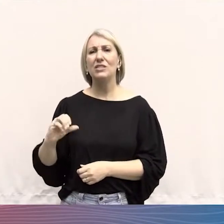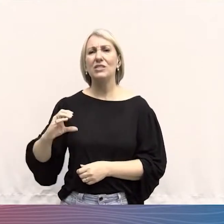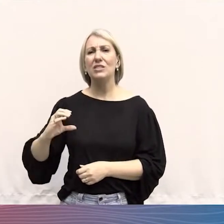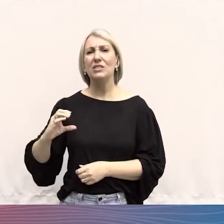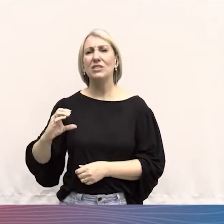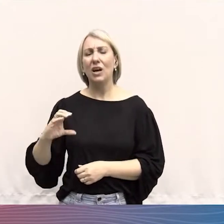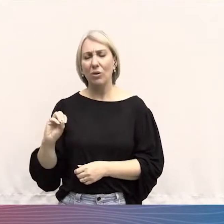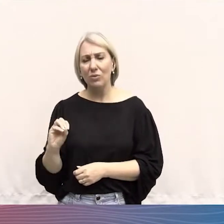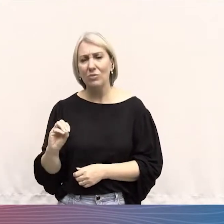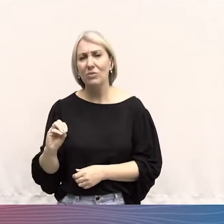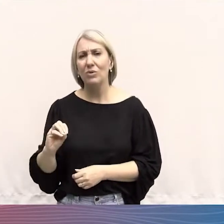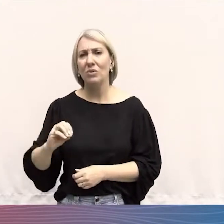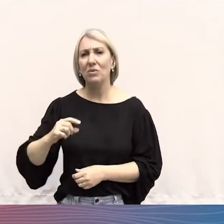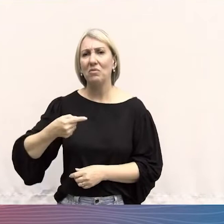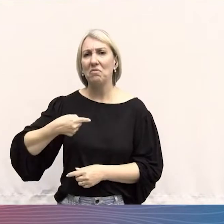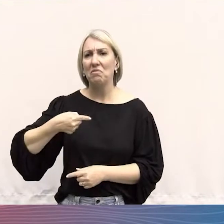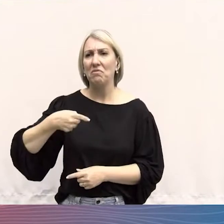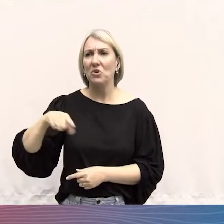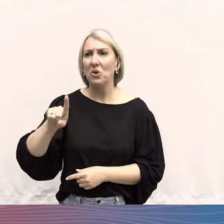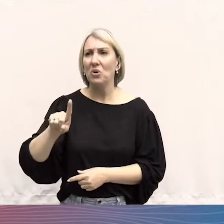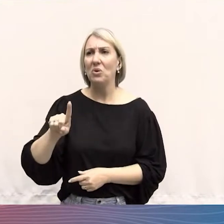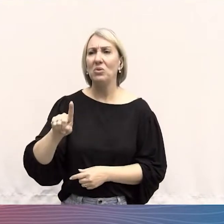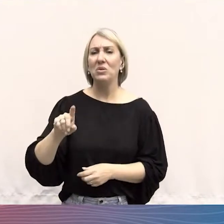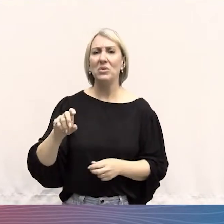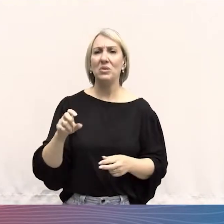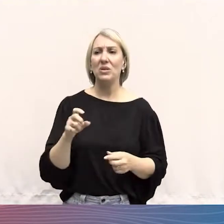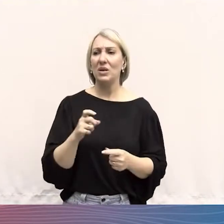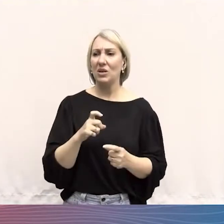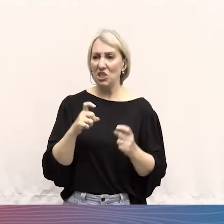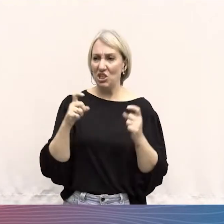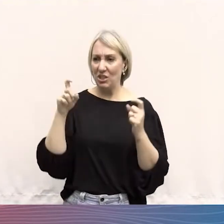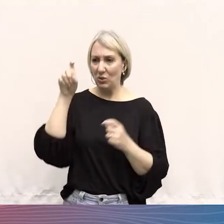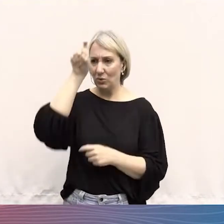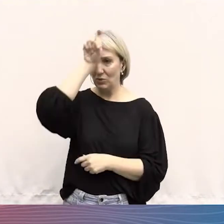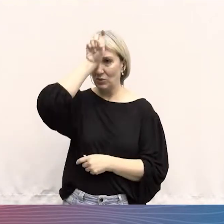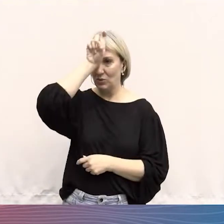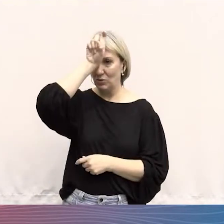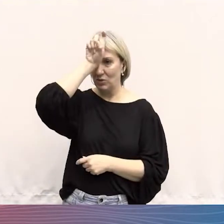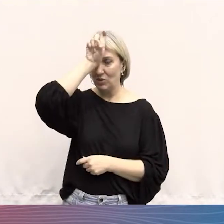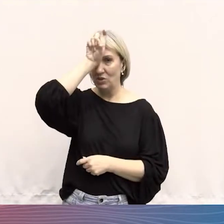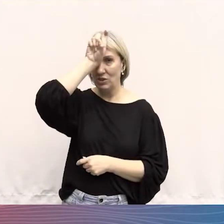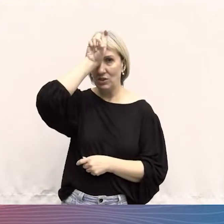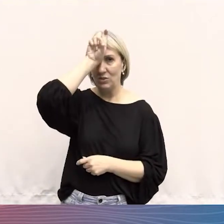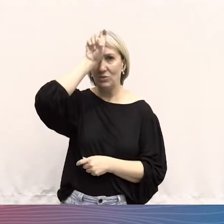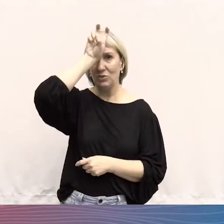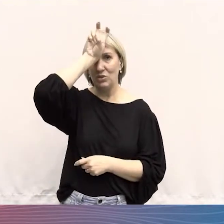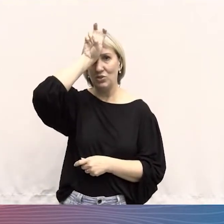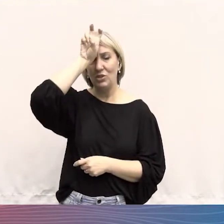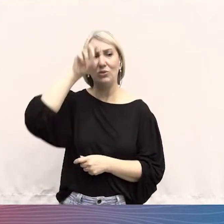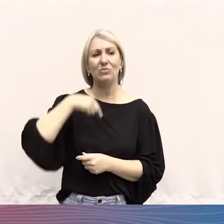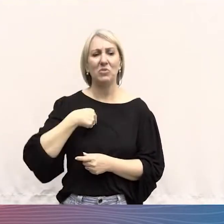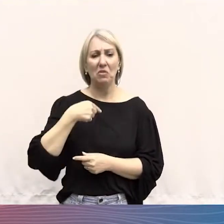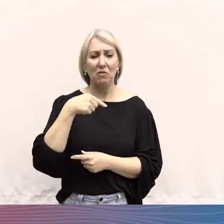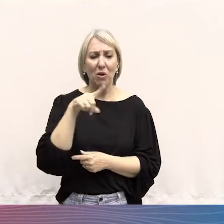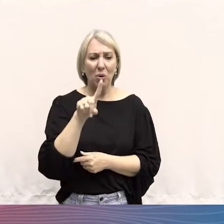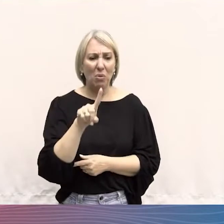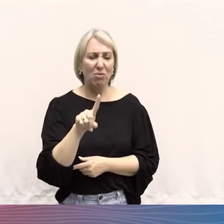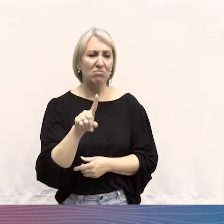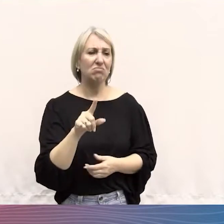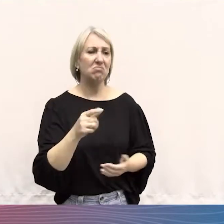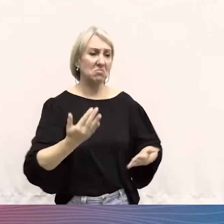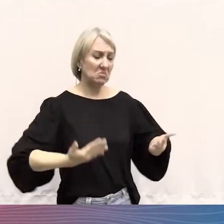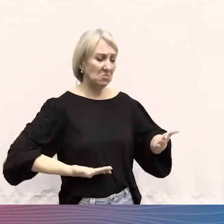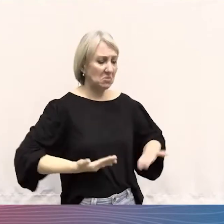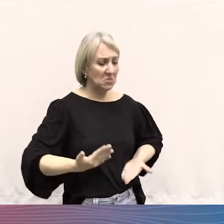no Egito, e Deus não queria que eles ficassem no Egito para sempre. Aí então o Senhor fala assim: